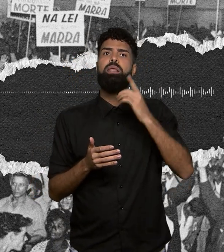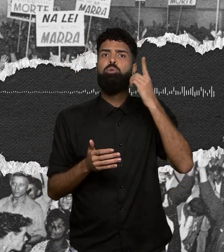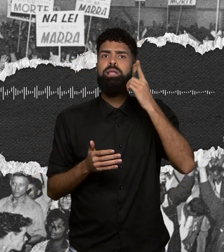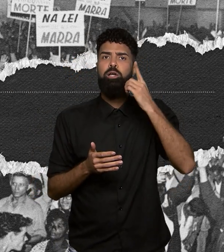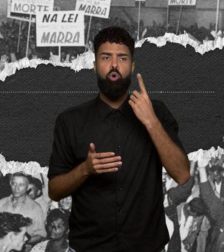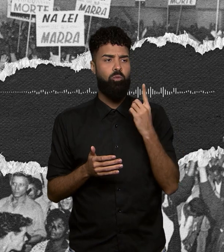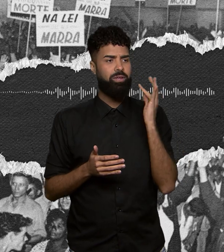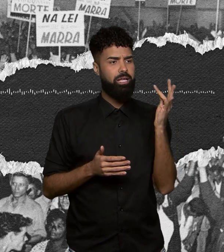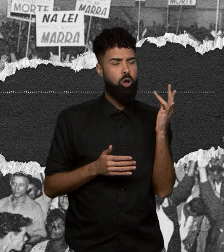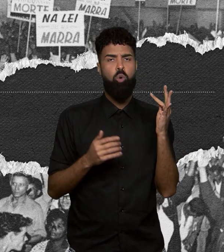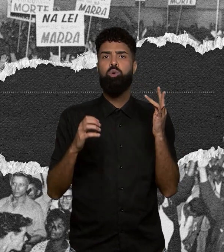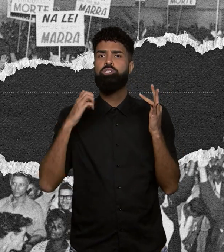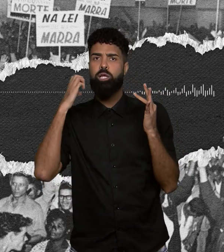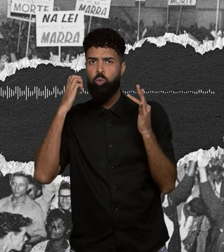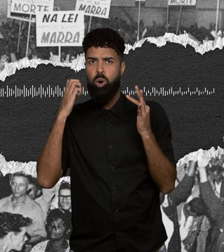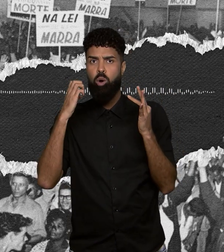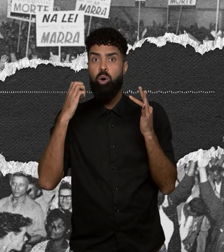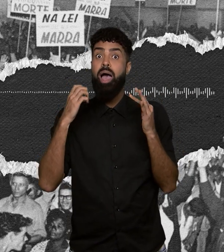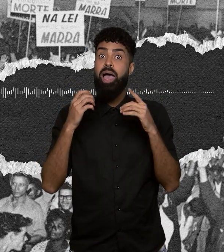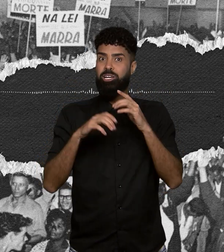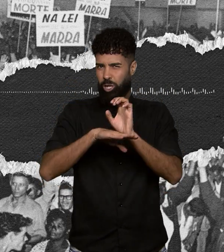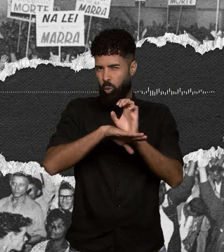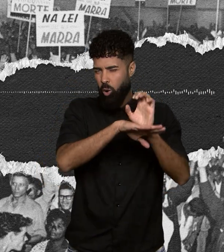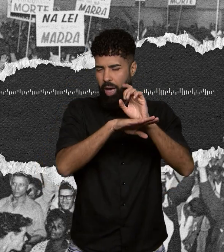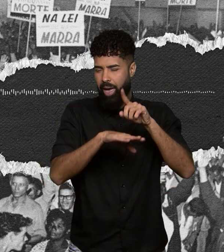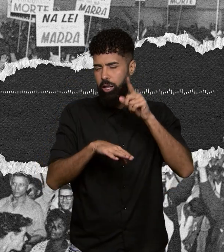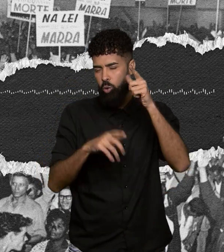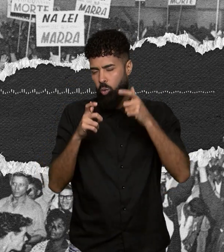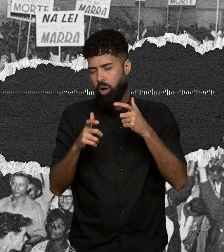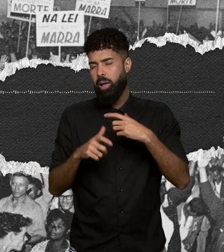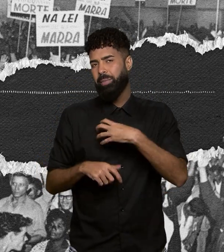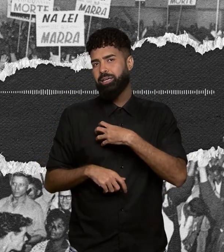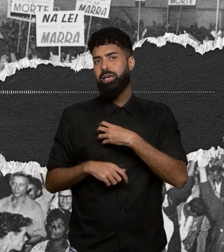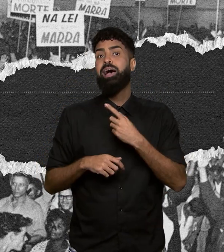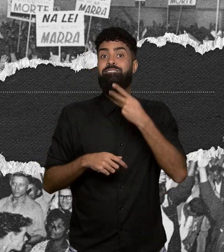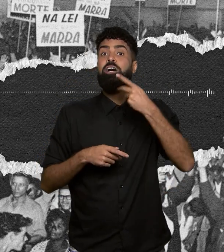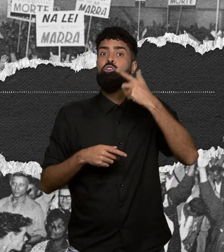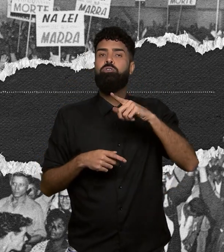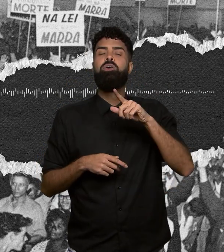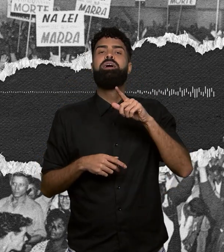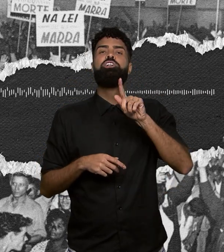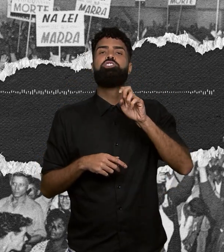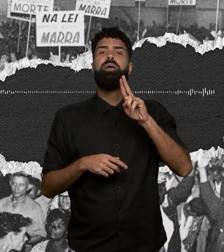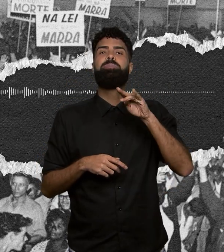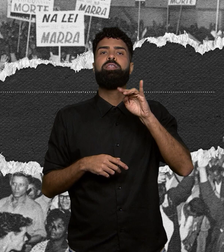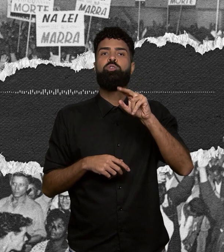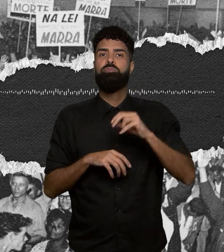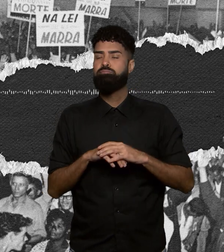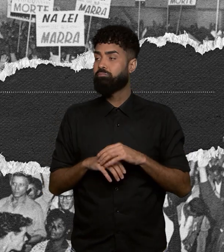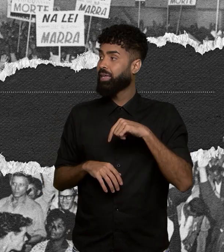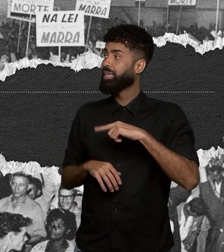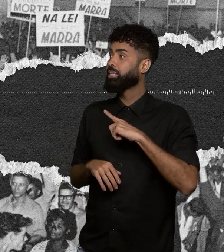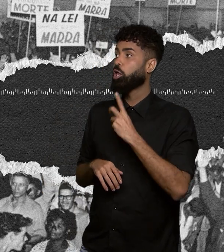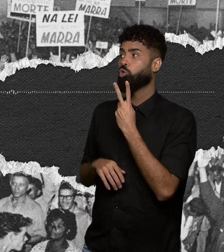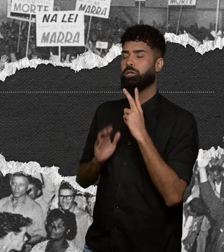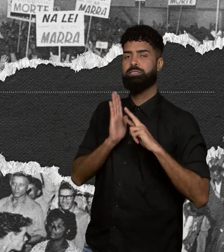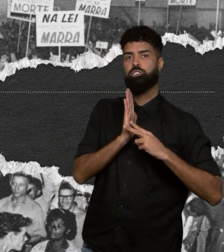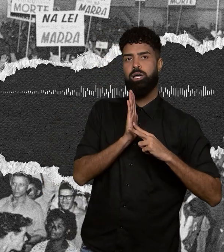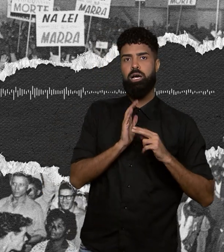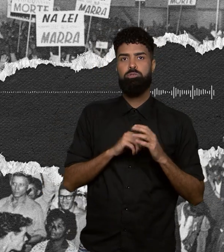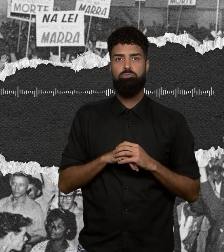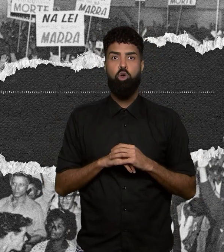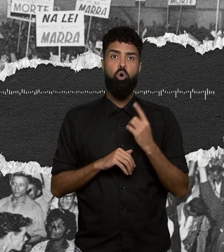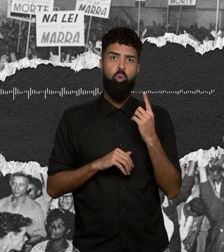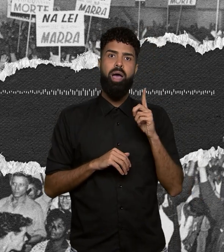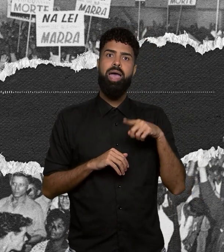e um Estadual na Bahia e agora a gente volta com o petroleiro germino Borges aqui tinha dois sindicatos de Petroleiros um